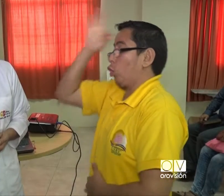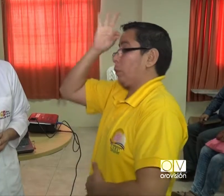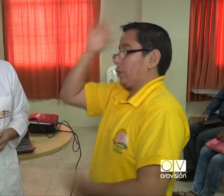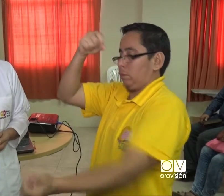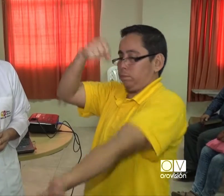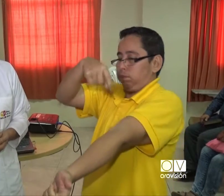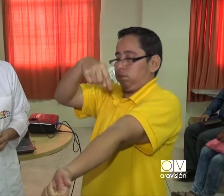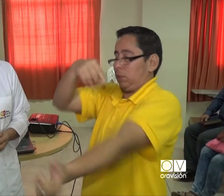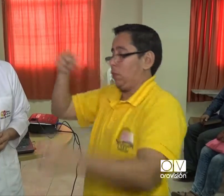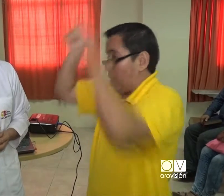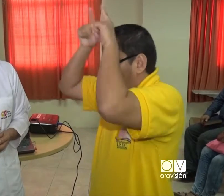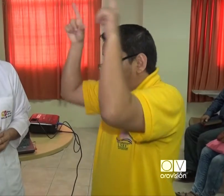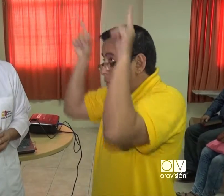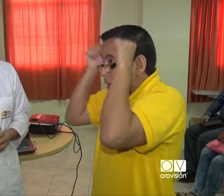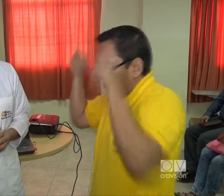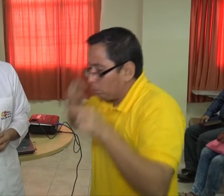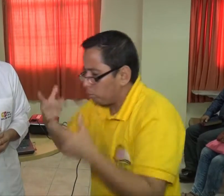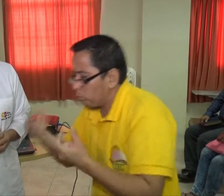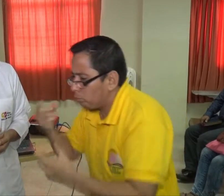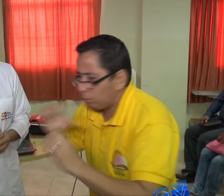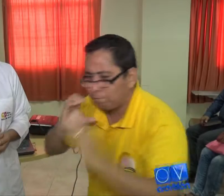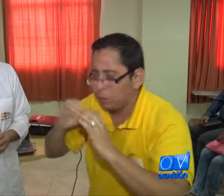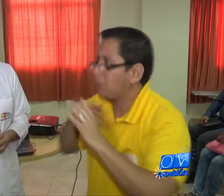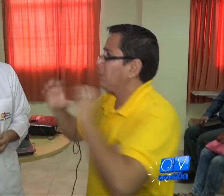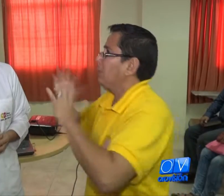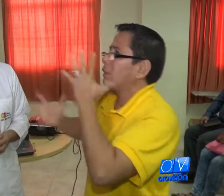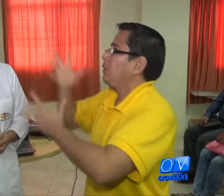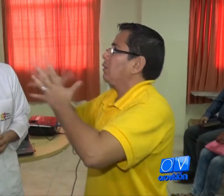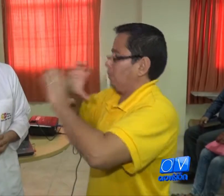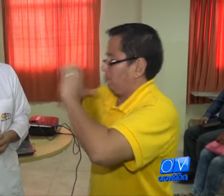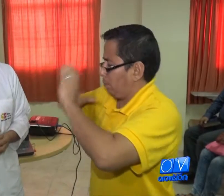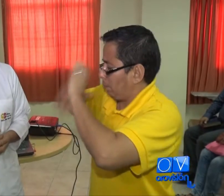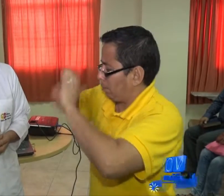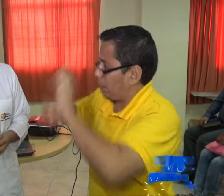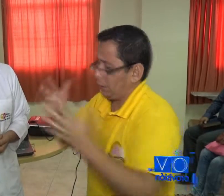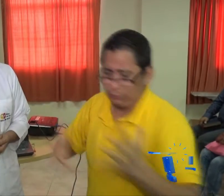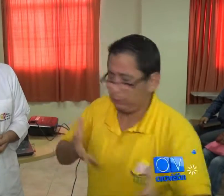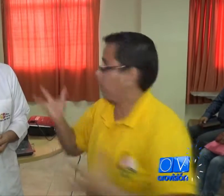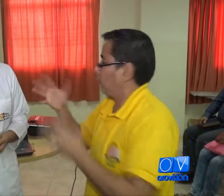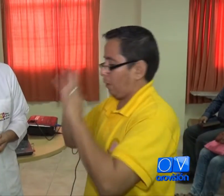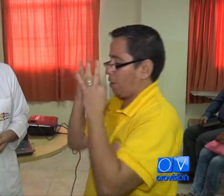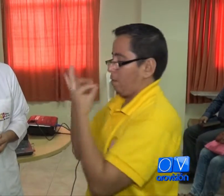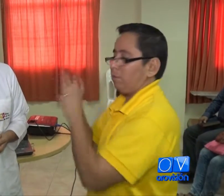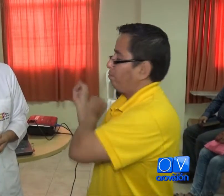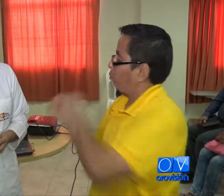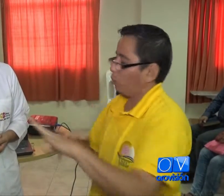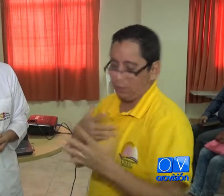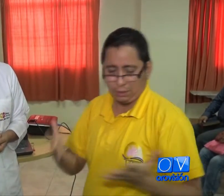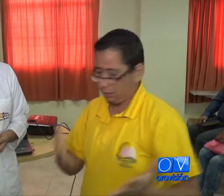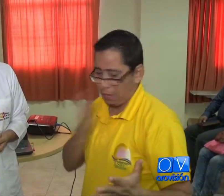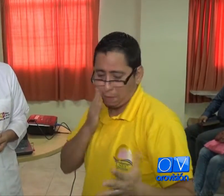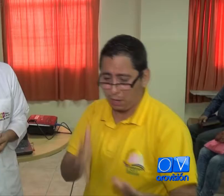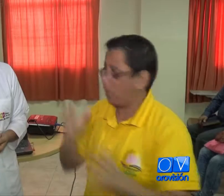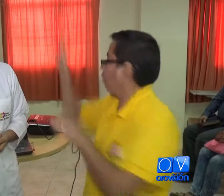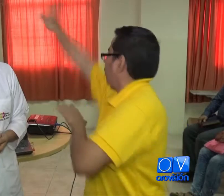padres, con los médicos, con las enfermeras, el contacto con el hospital, porque es un problema, no saben